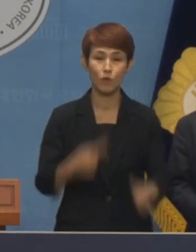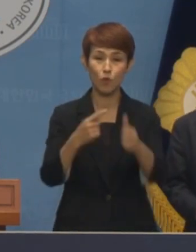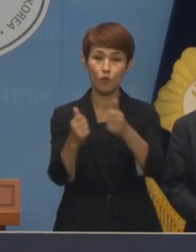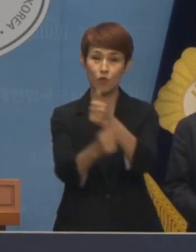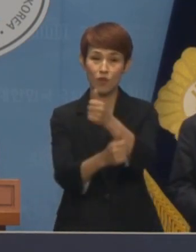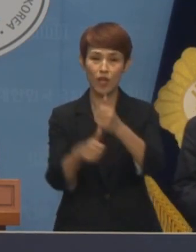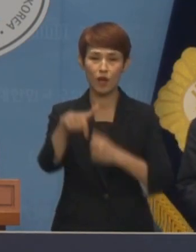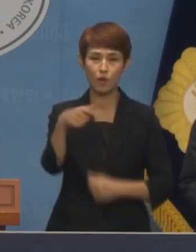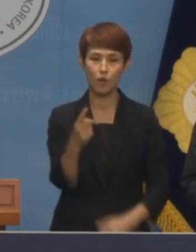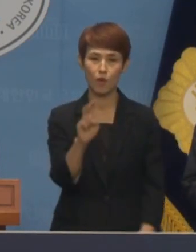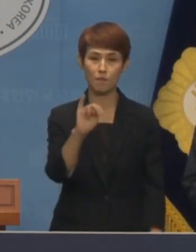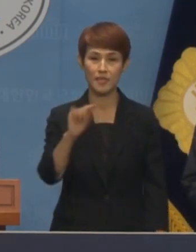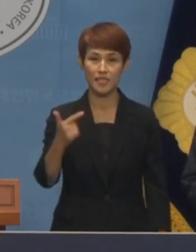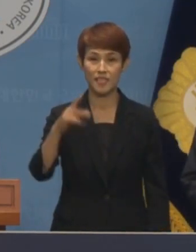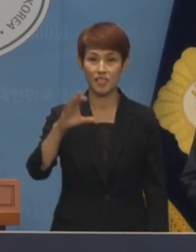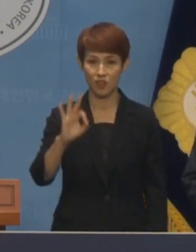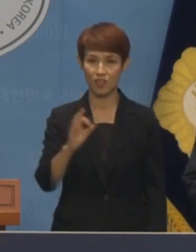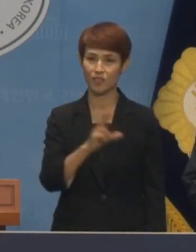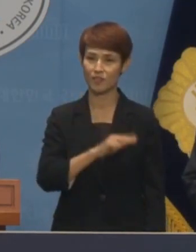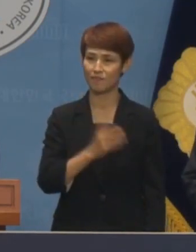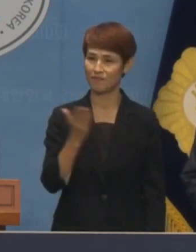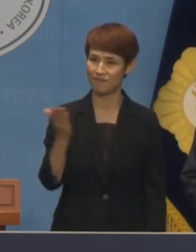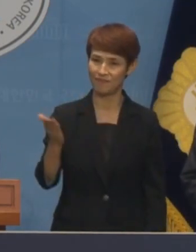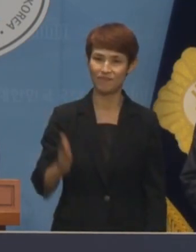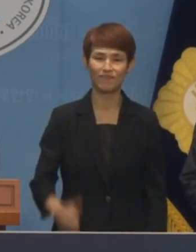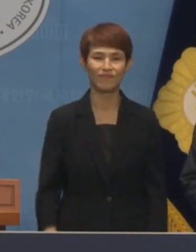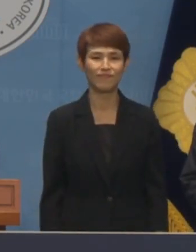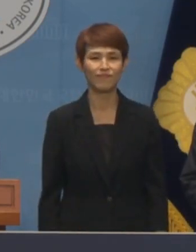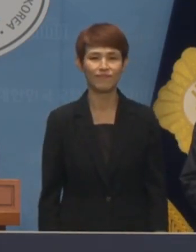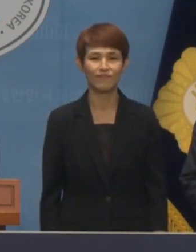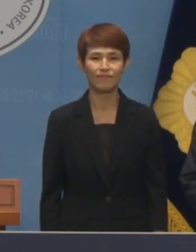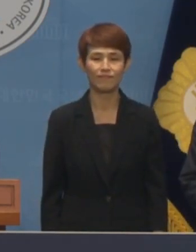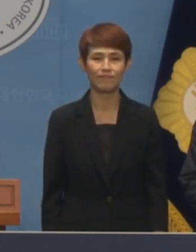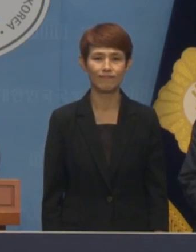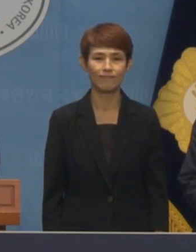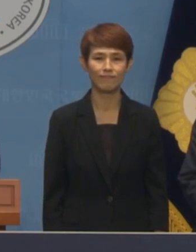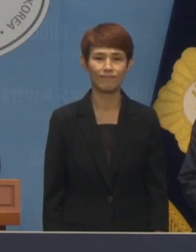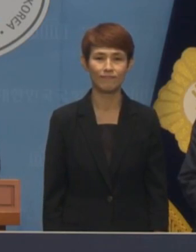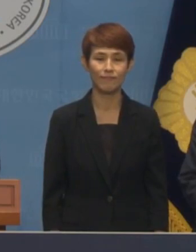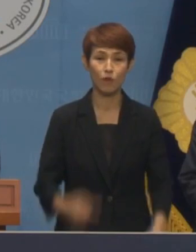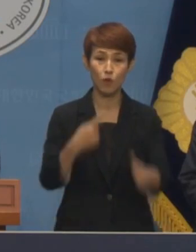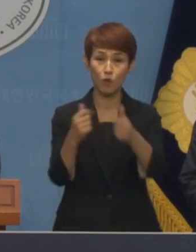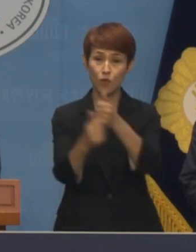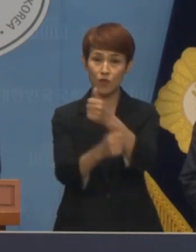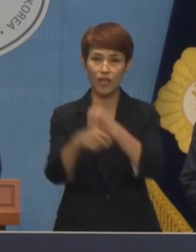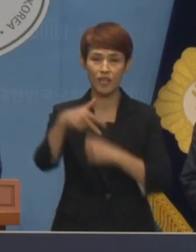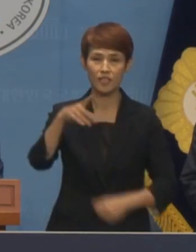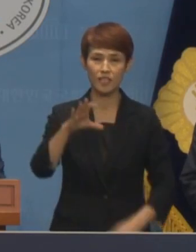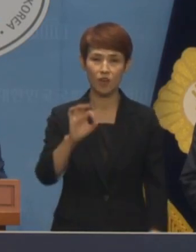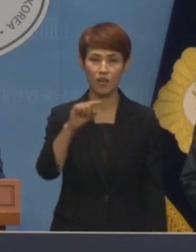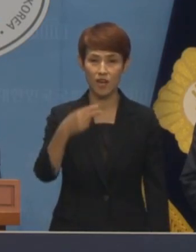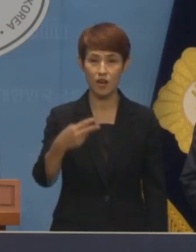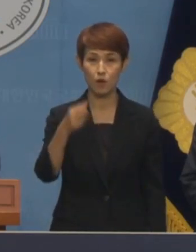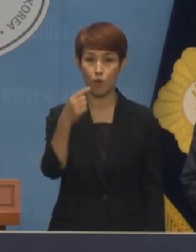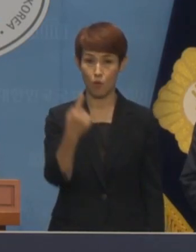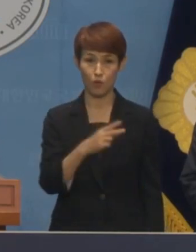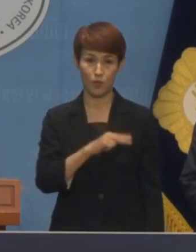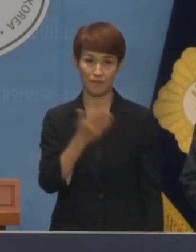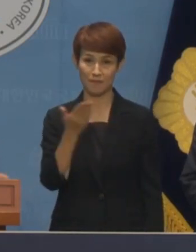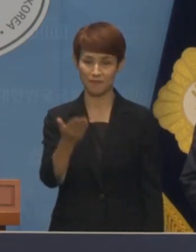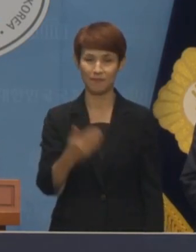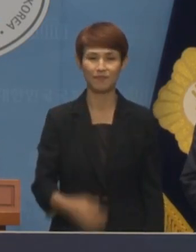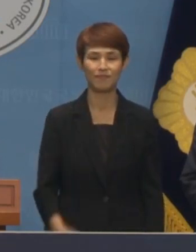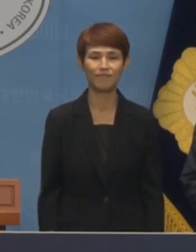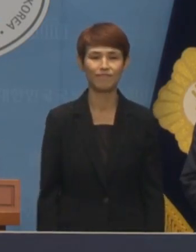교육위원회 고민정 의원님 참석해 주셨습니다. 더불어민주당 교육위원회 정의로 의원님 참석해 주셨습니다.